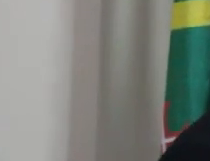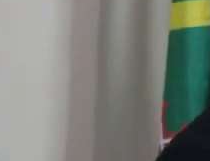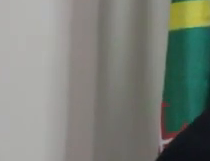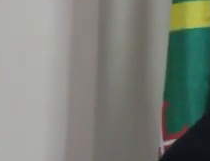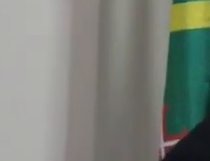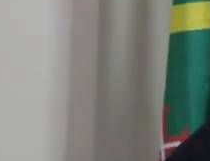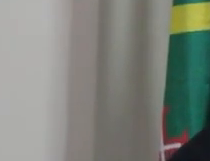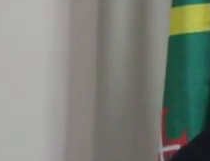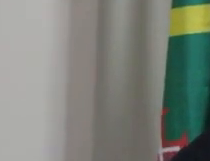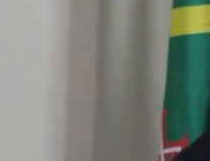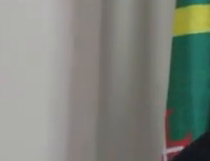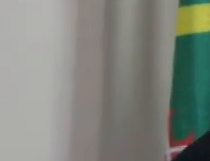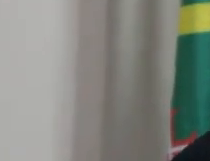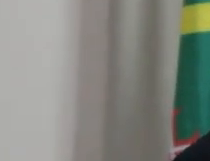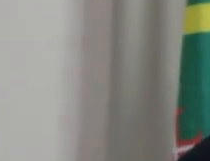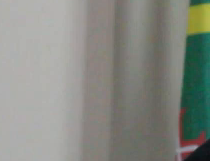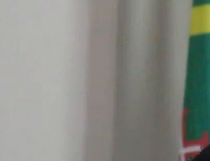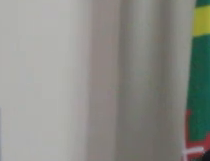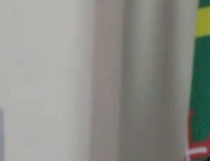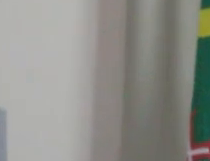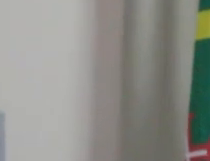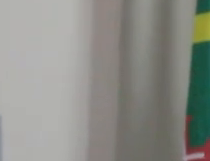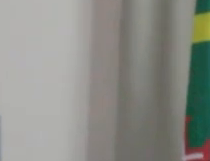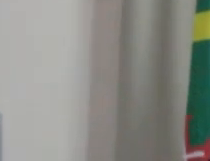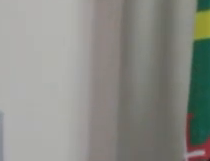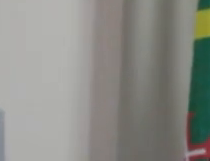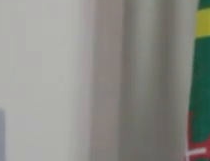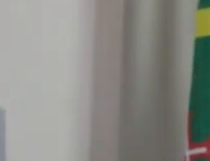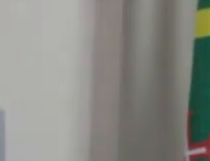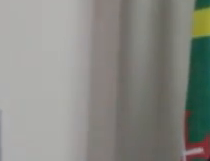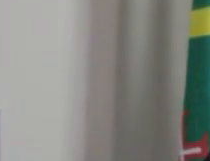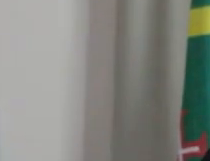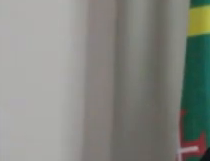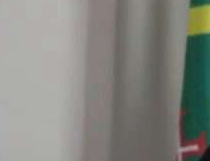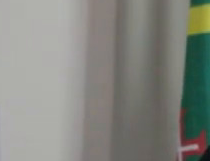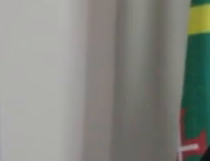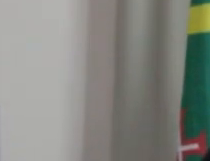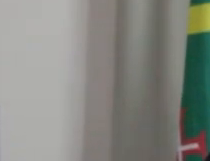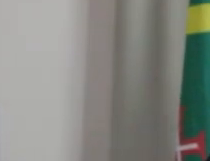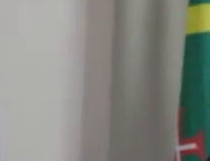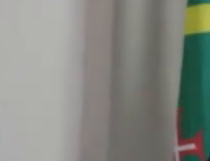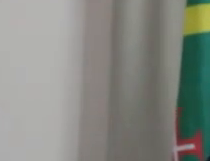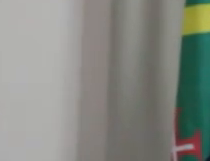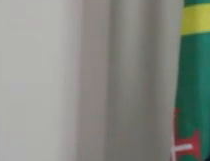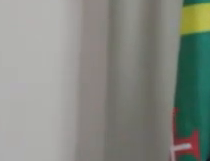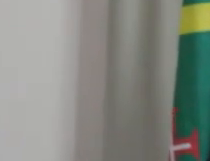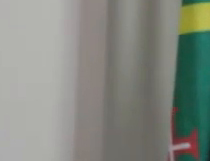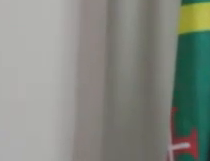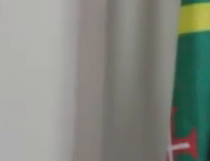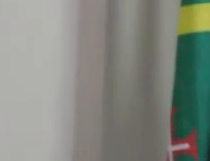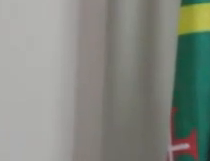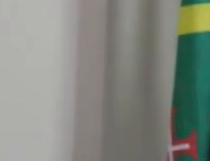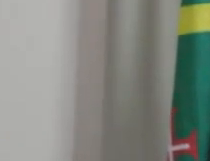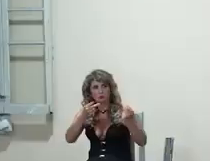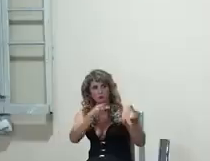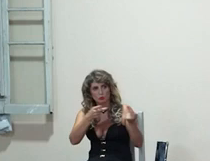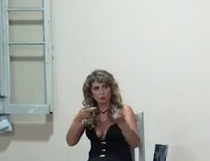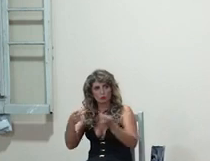possamos, a partir das reuniões que existem aqui, eu já gostaria de deixar meio